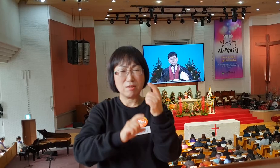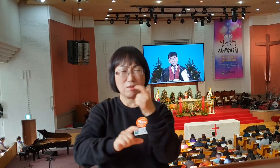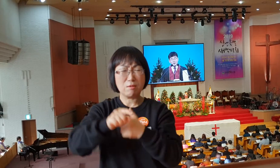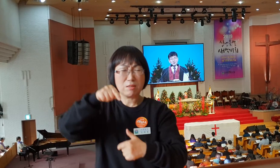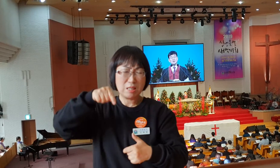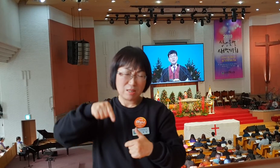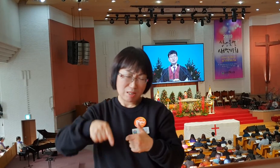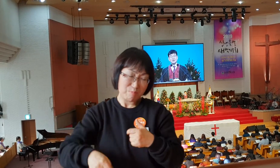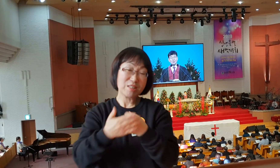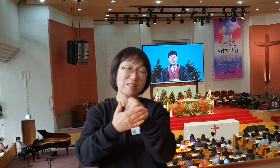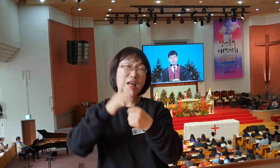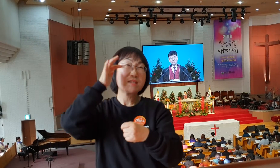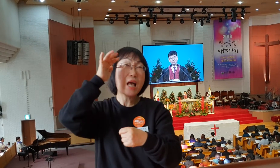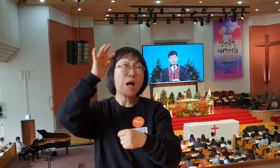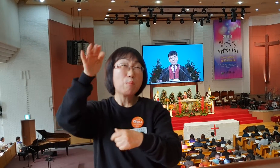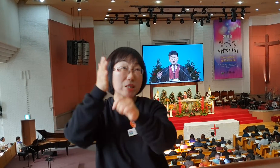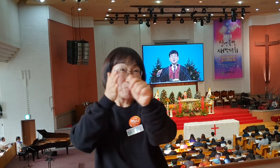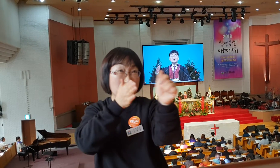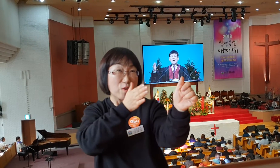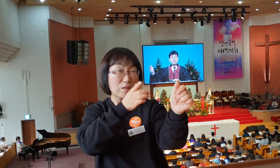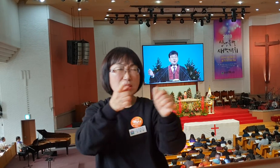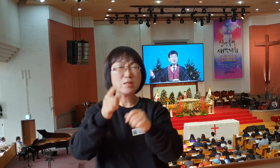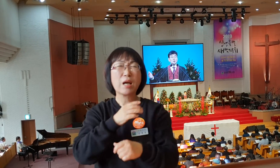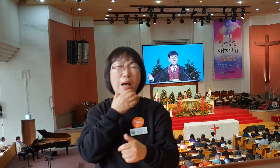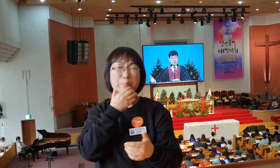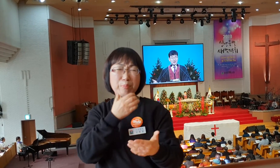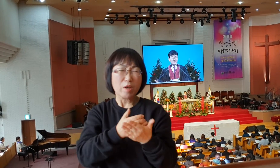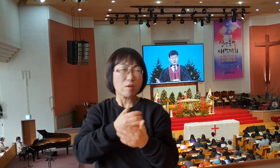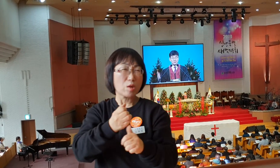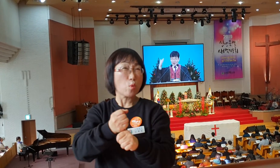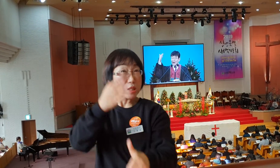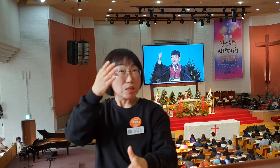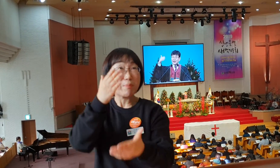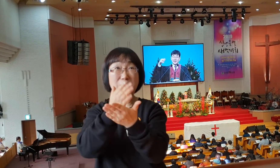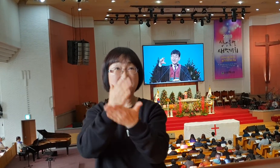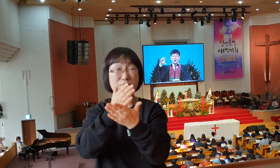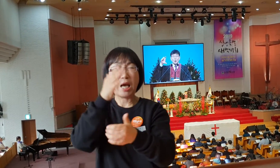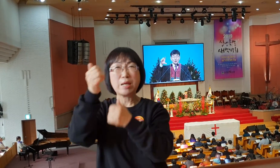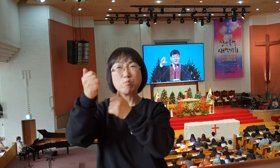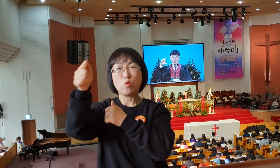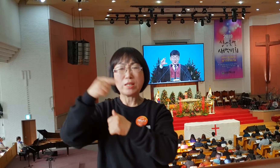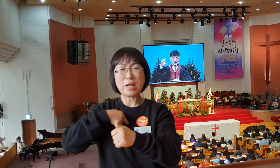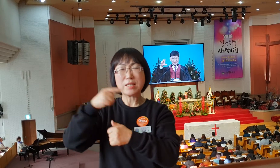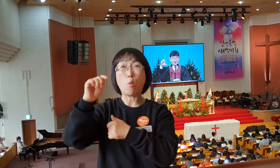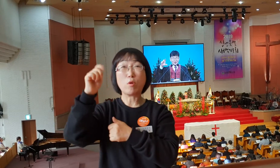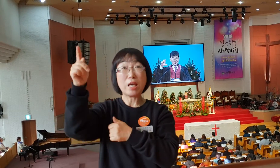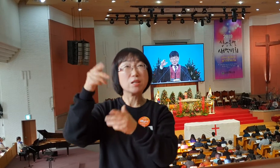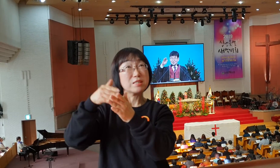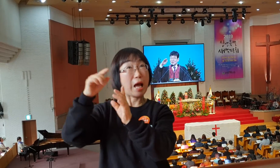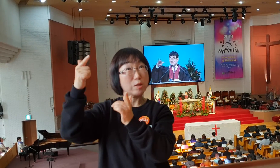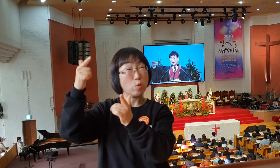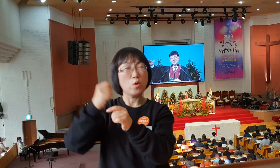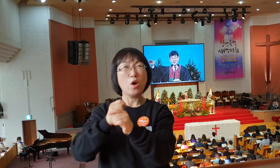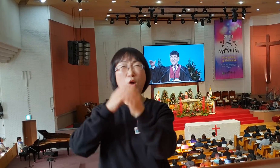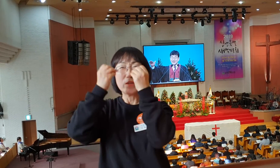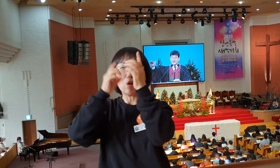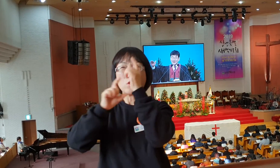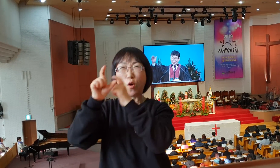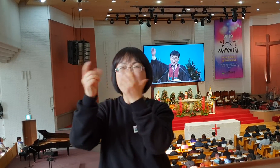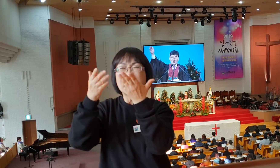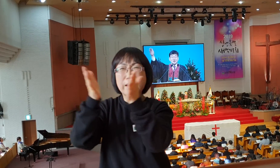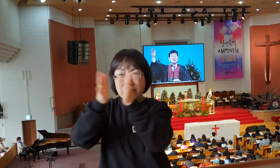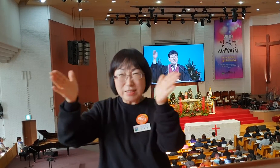깊은 은혜를 사모하시오 그 감격을 놓치지 마세요 하나님과 나 사이에 오케이로 끝나지 않는 거고 새로운 일을